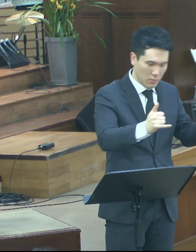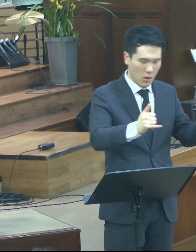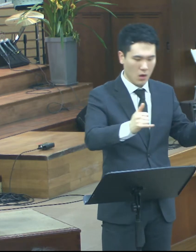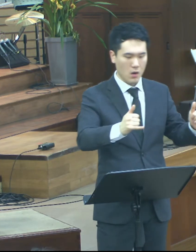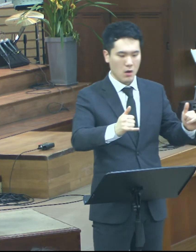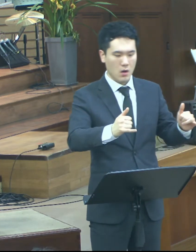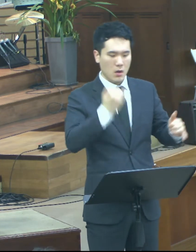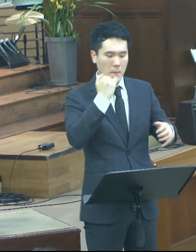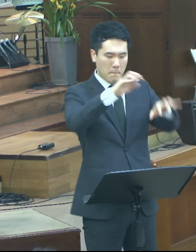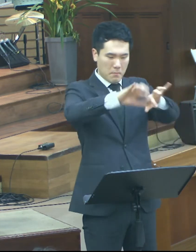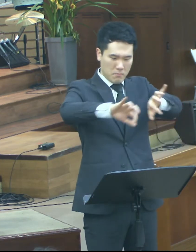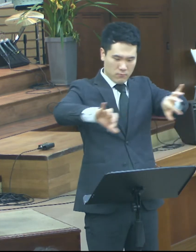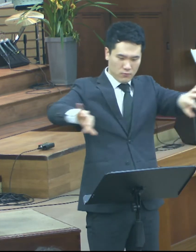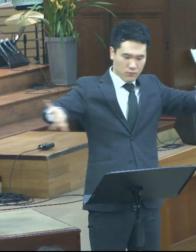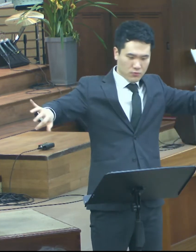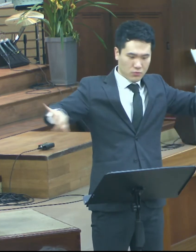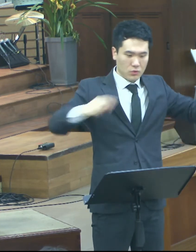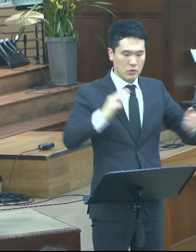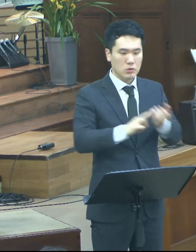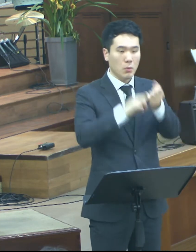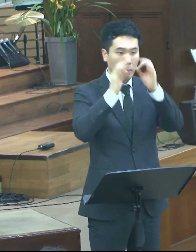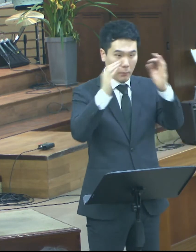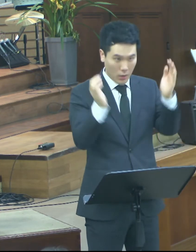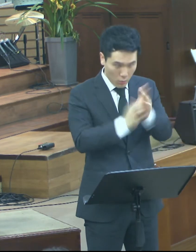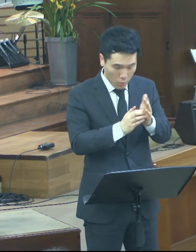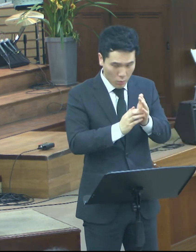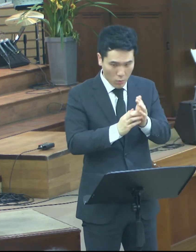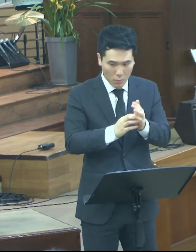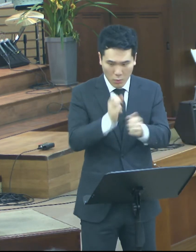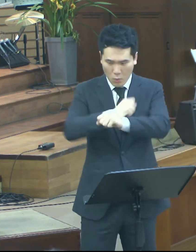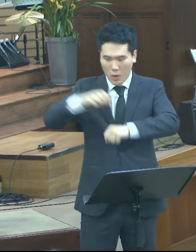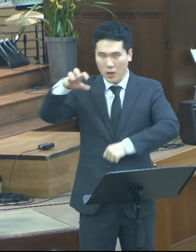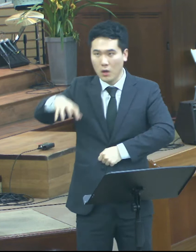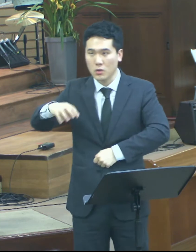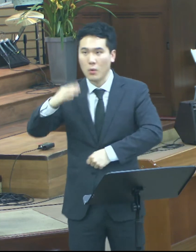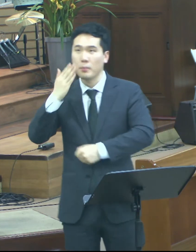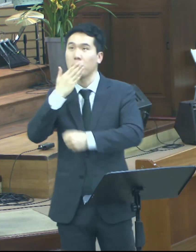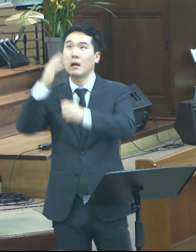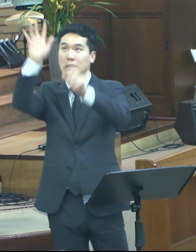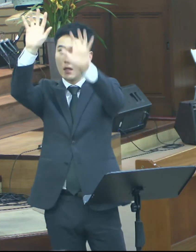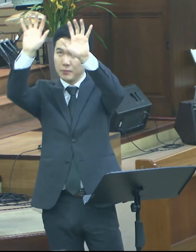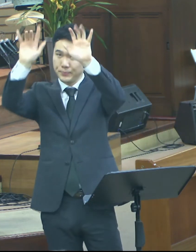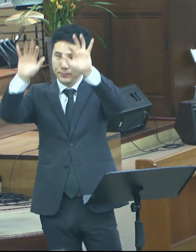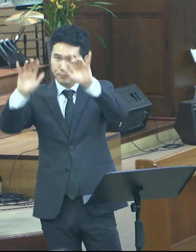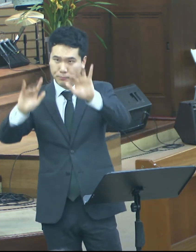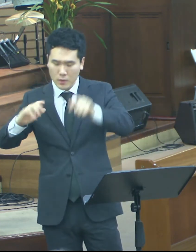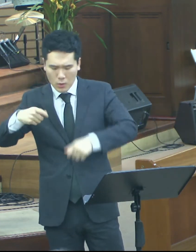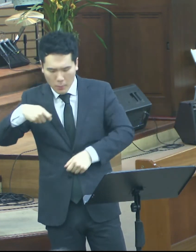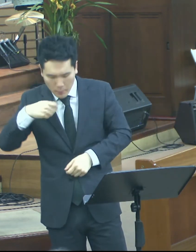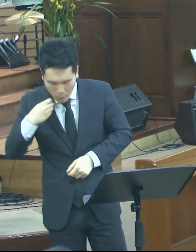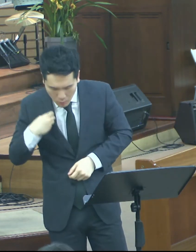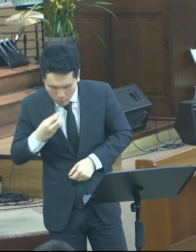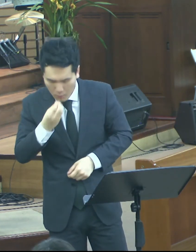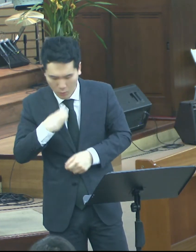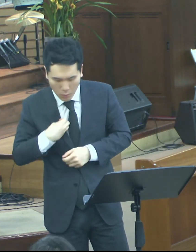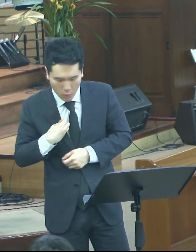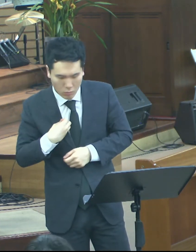만나고도 먹고 뭐 손들면 이기고 뭐 기적이 맨날 그냥 그 성소 위에 불기둥이 밤에는